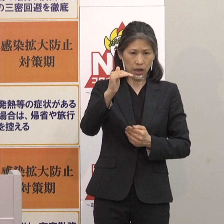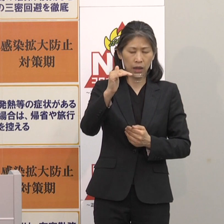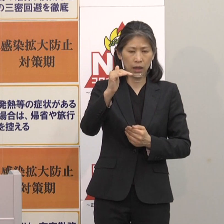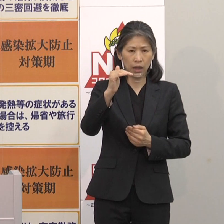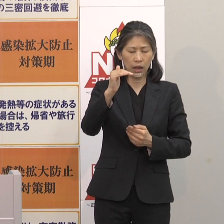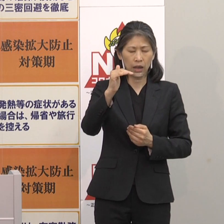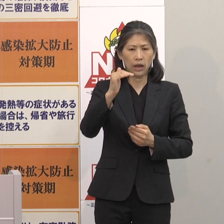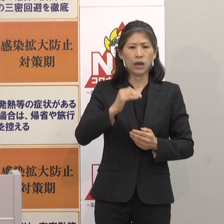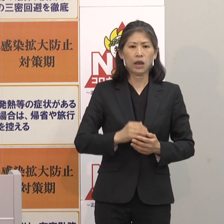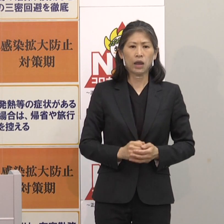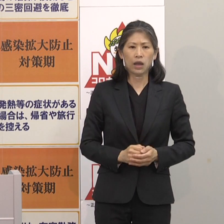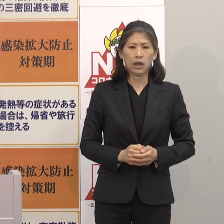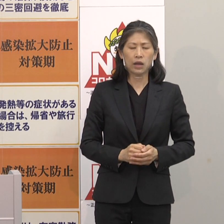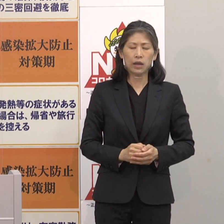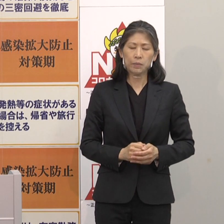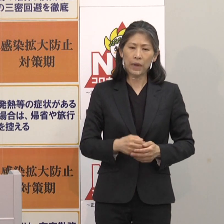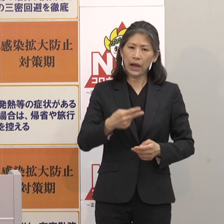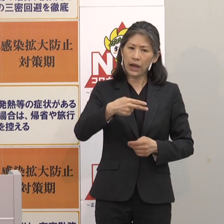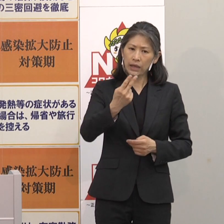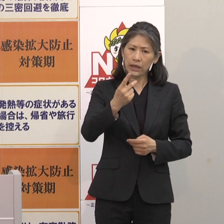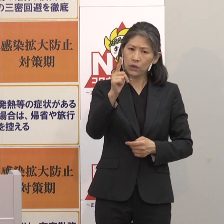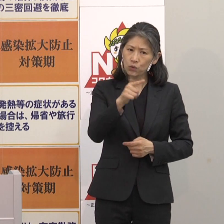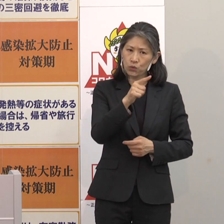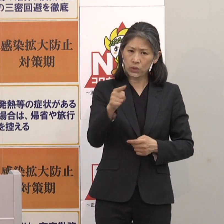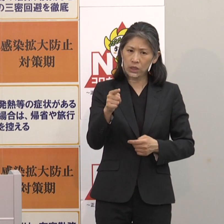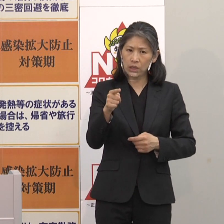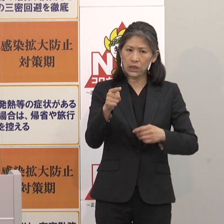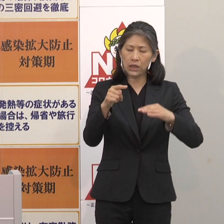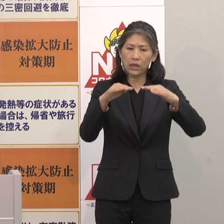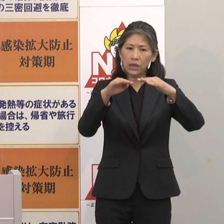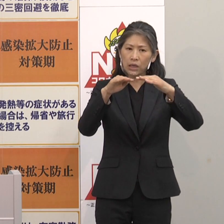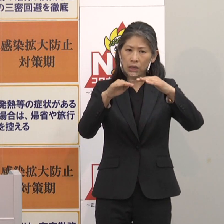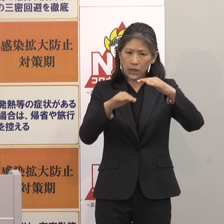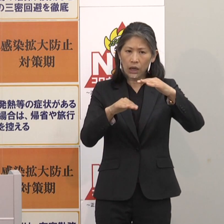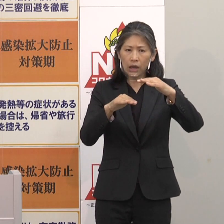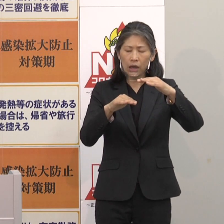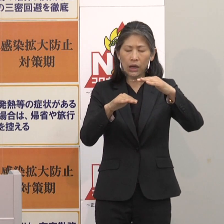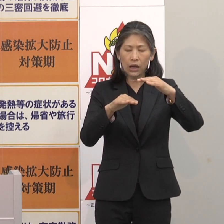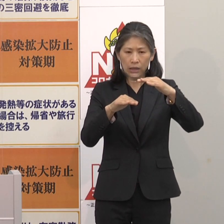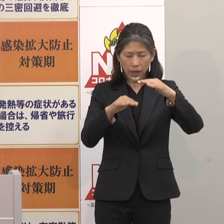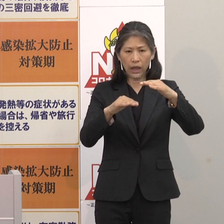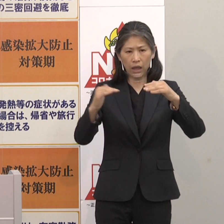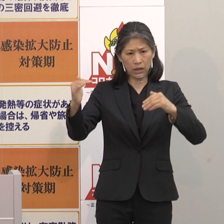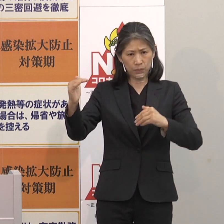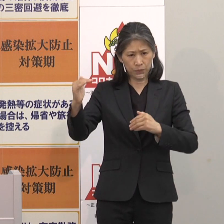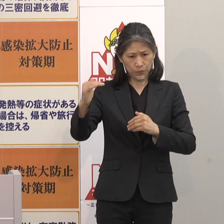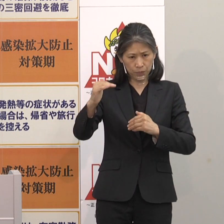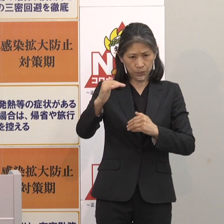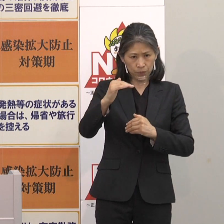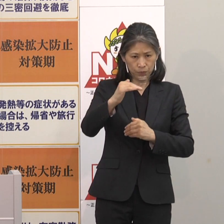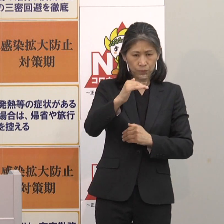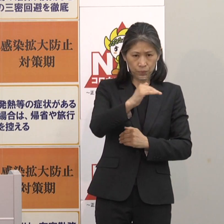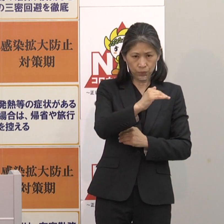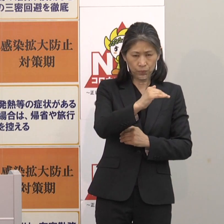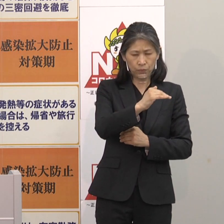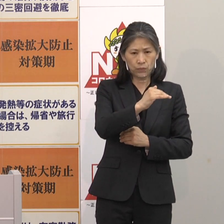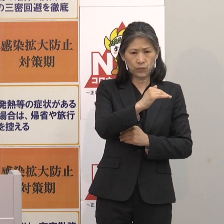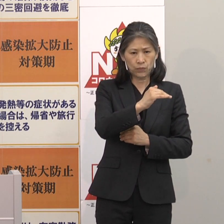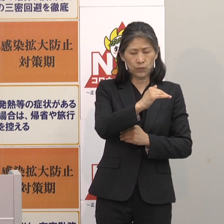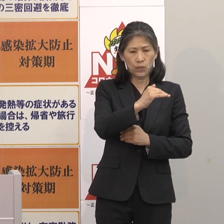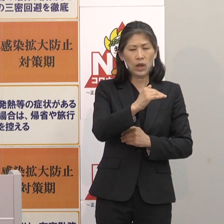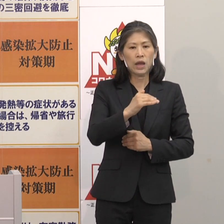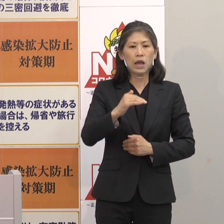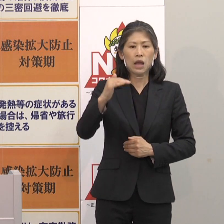そうした状況の中で200人を下回って推移しておりますので、減少傾向にあるもの